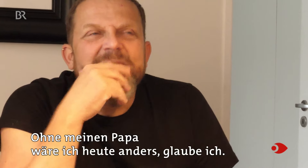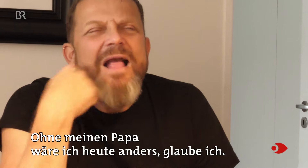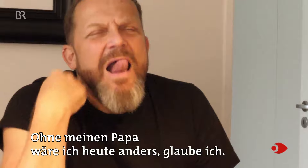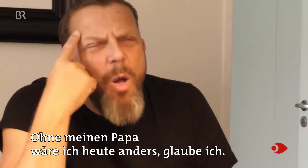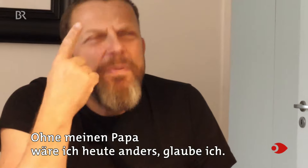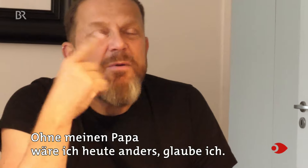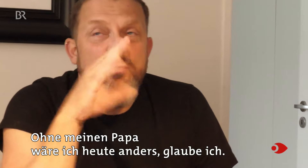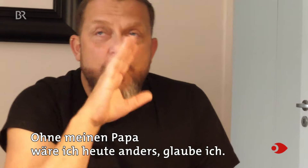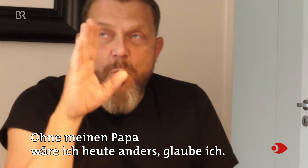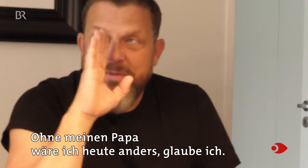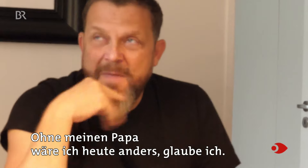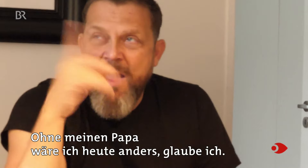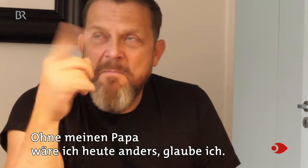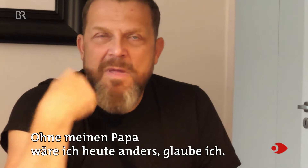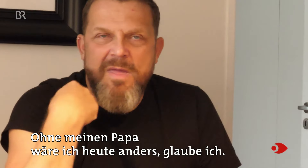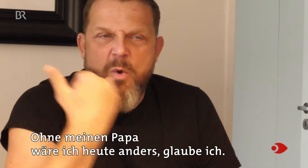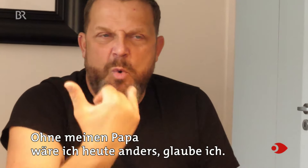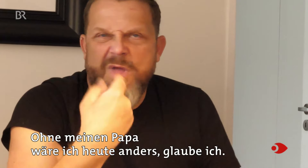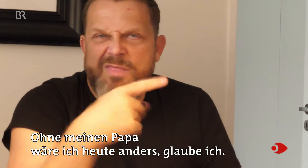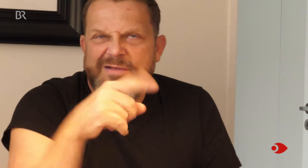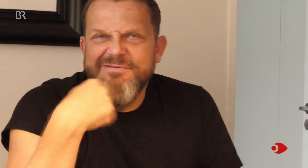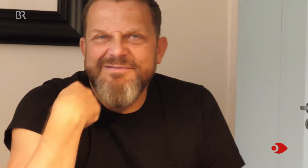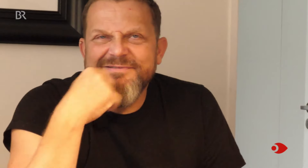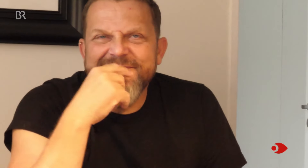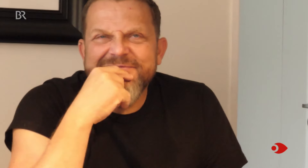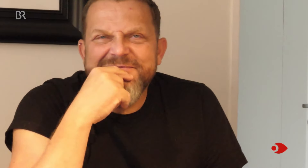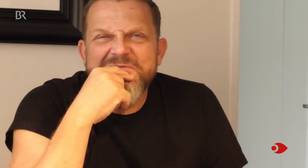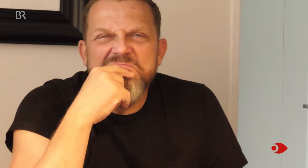Ohne meinen Papa wäre ich heute anders, glaube ich.